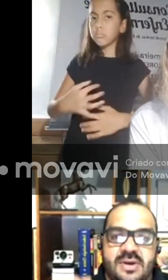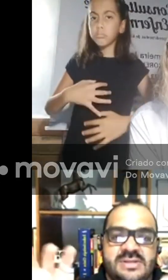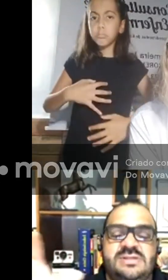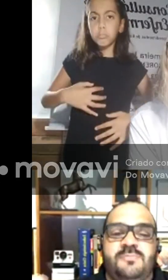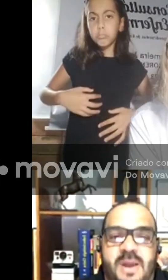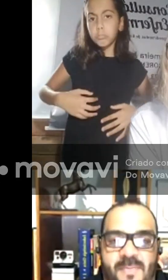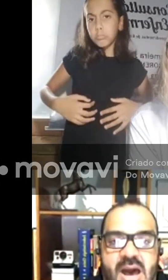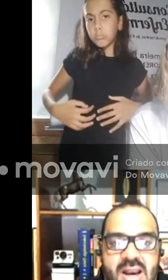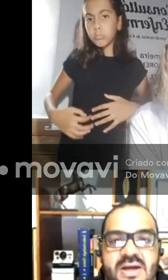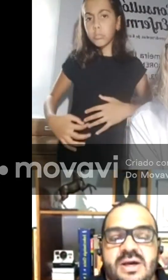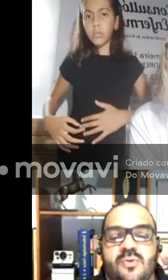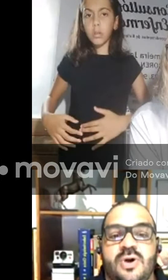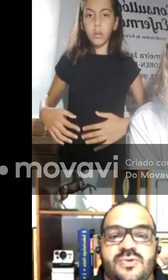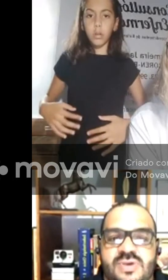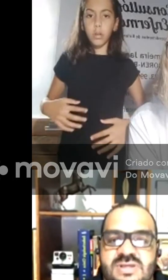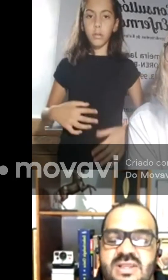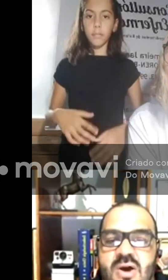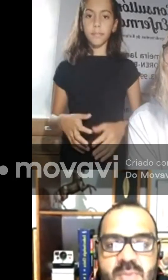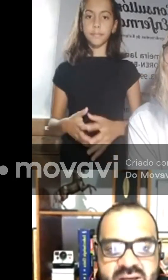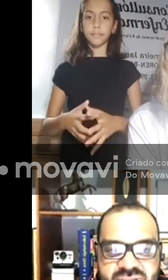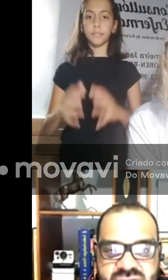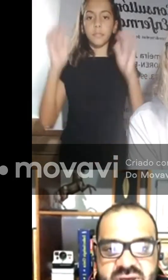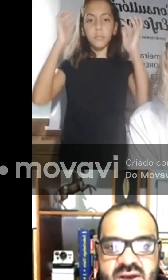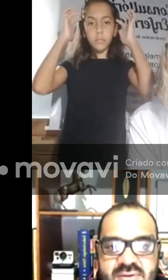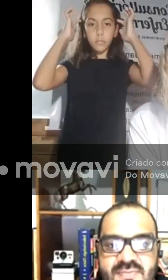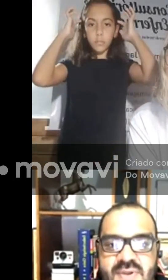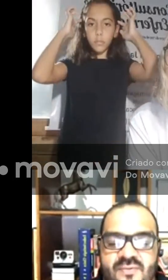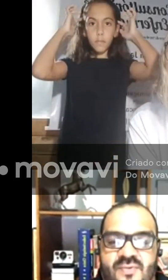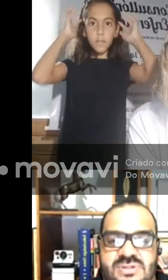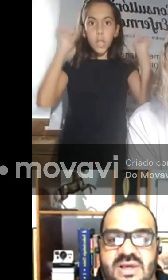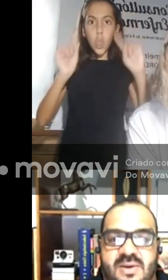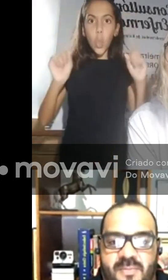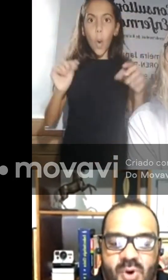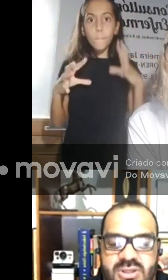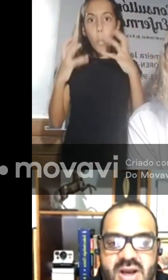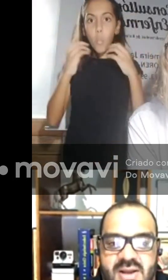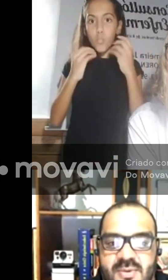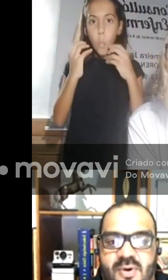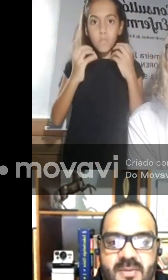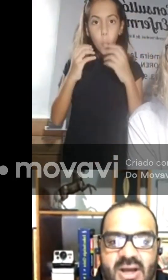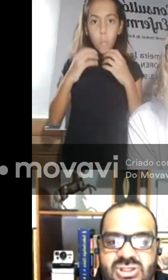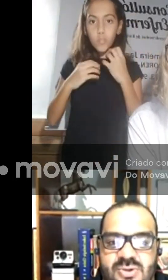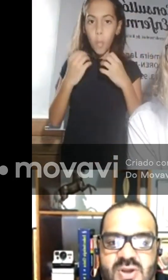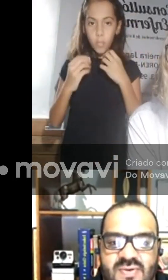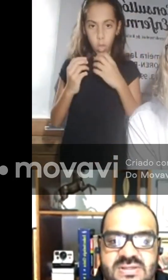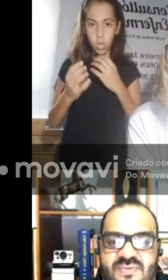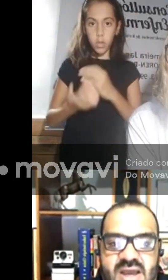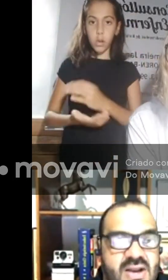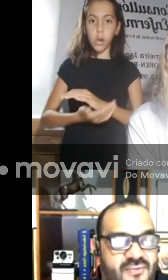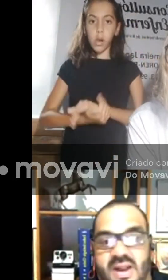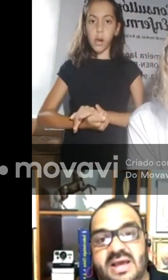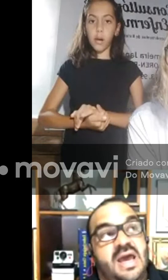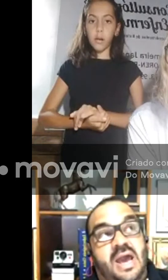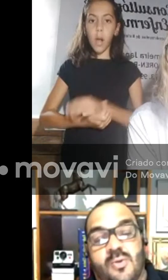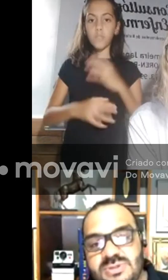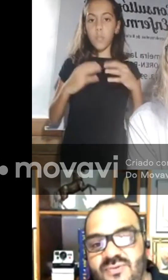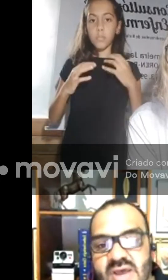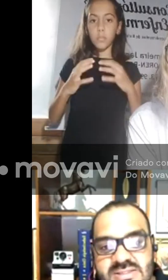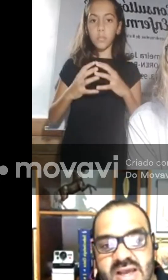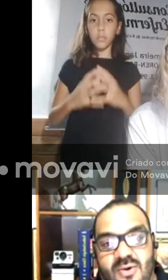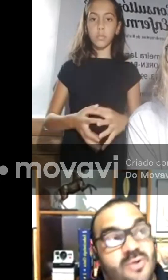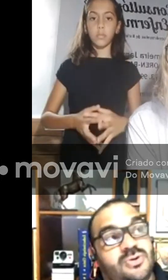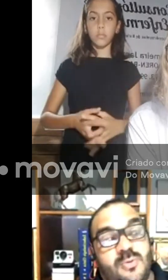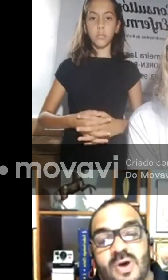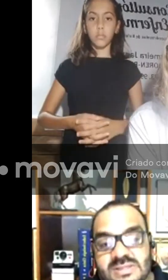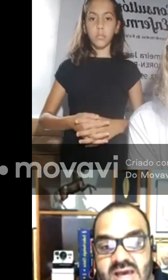alimentação. Se prepara. Quando você não mastiga, você bota na boca, mastiga 2 vezes lá e ele fala. É como se viesse